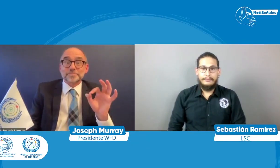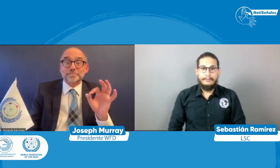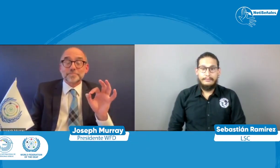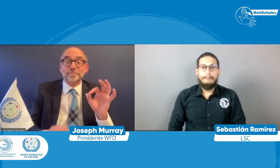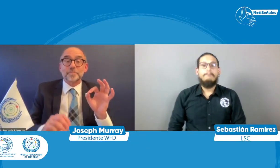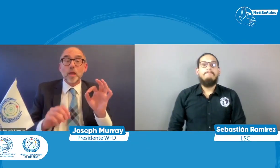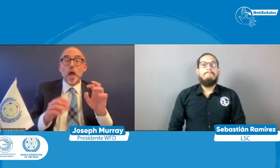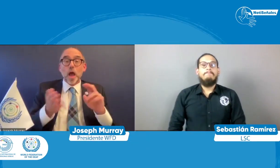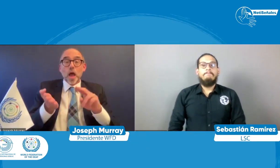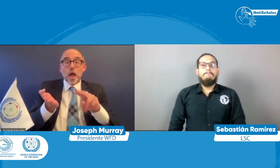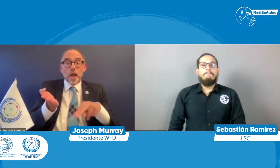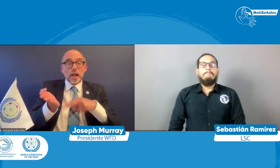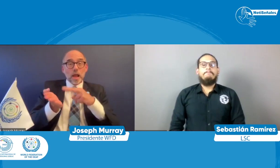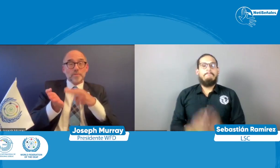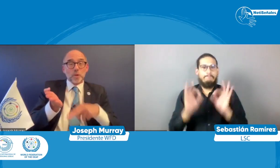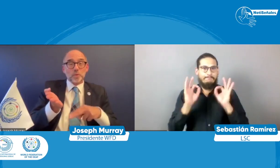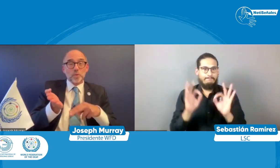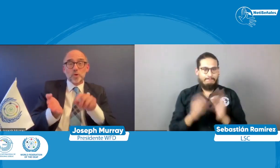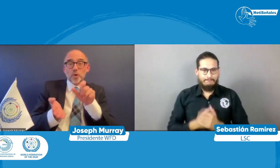sí